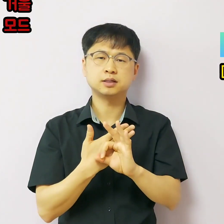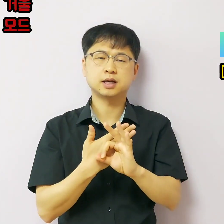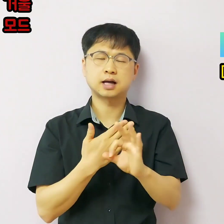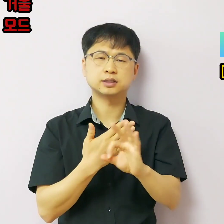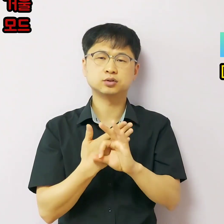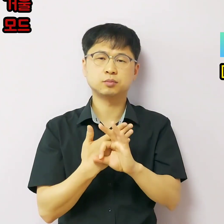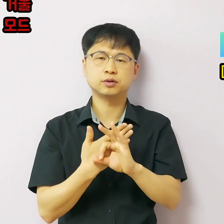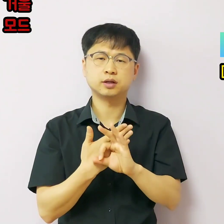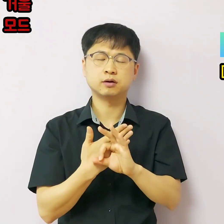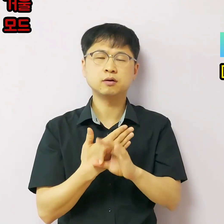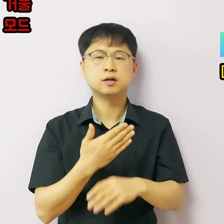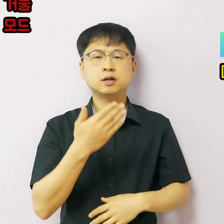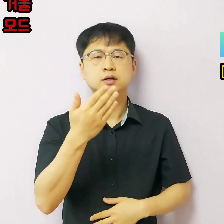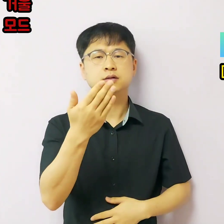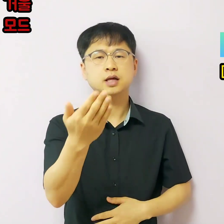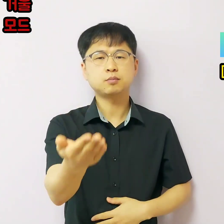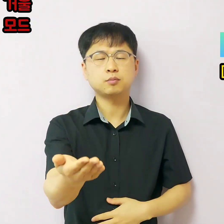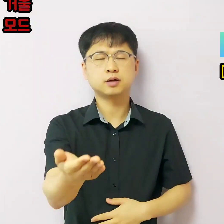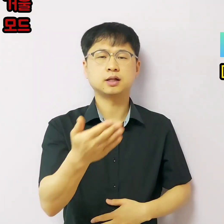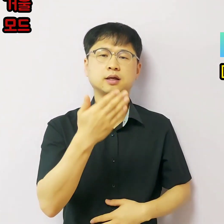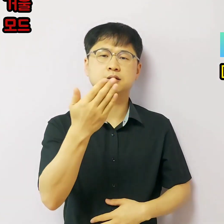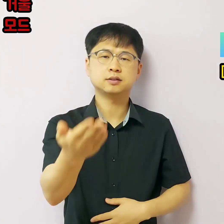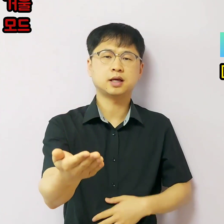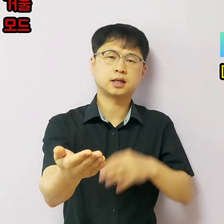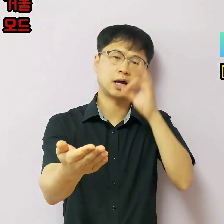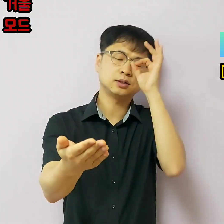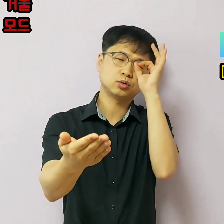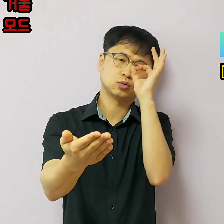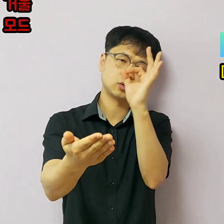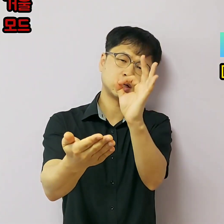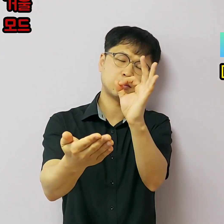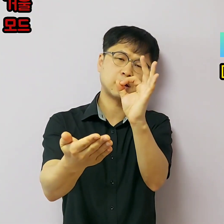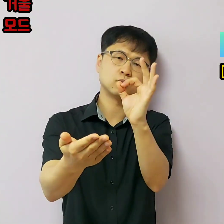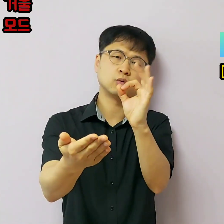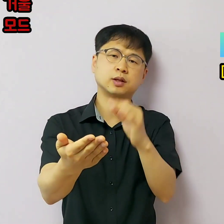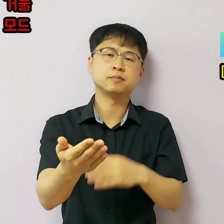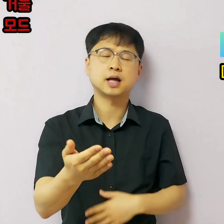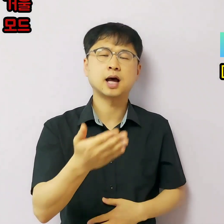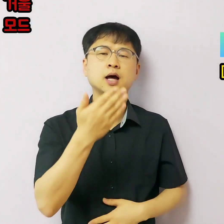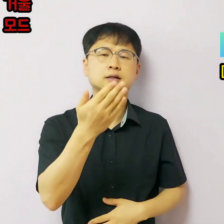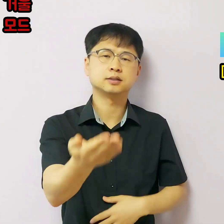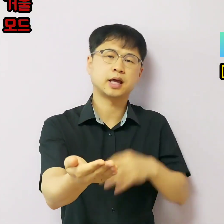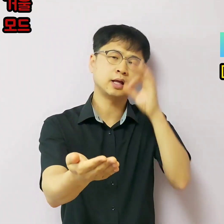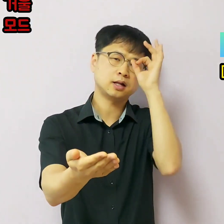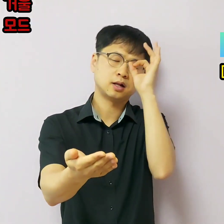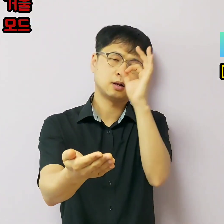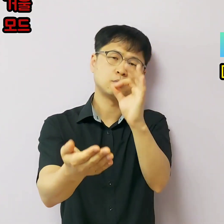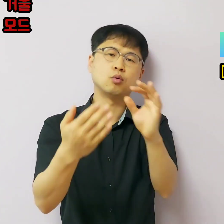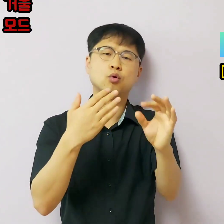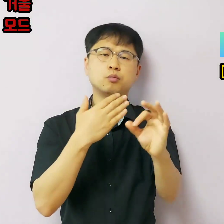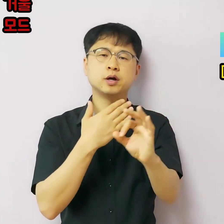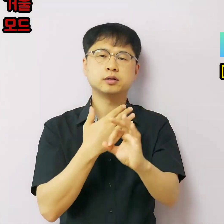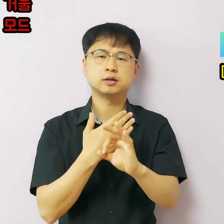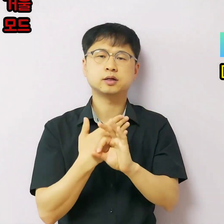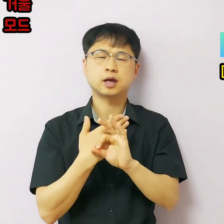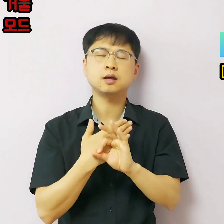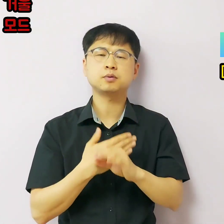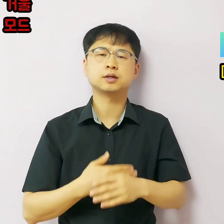이란 가정도 배웠네요. 그댈 보면 할 땐 그대에다가 한 손으로 이렇게 봐도 됩니다. 그댈 보면 이렇게 표현하실